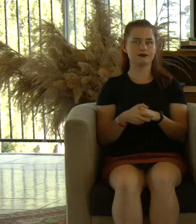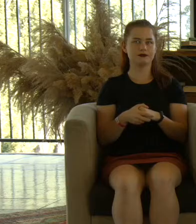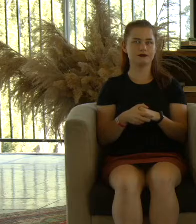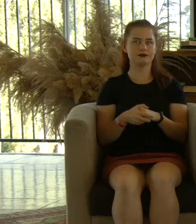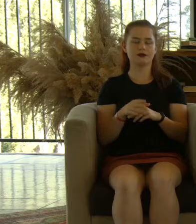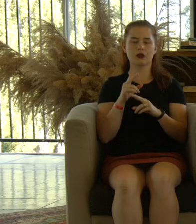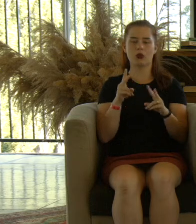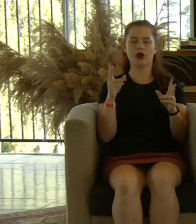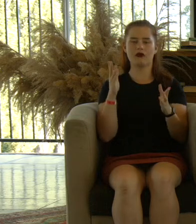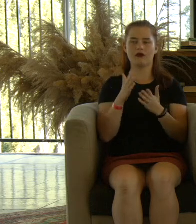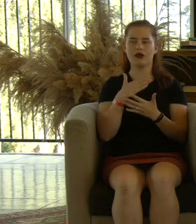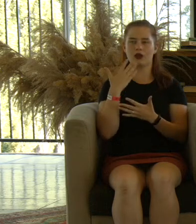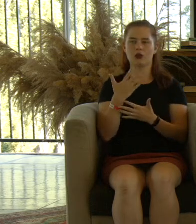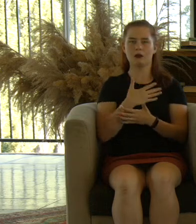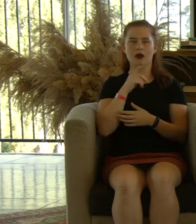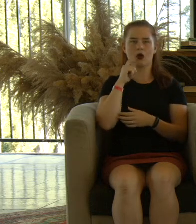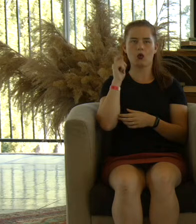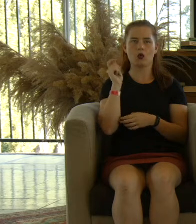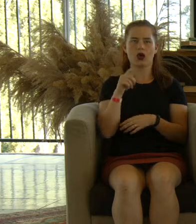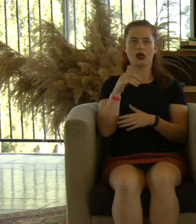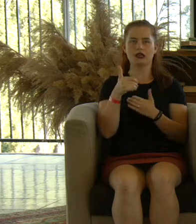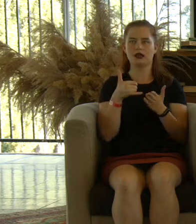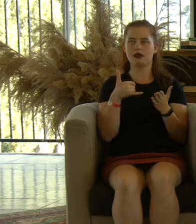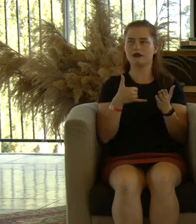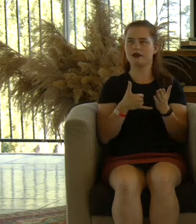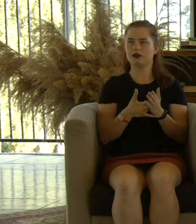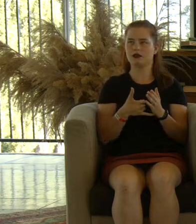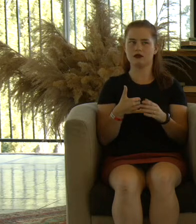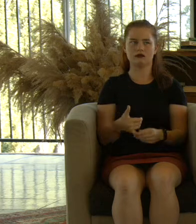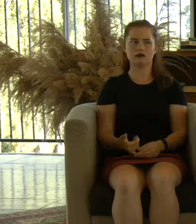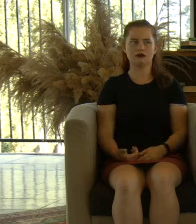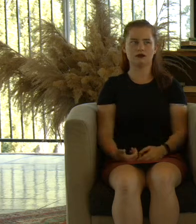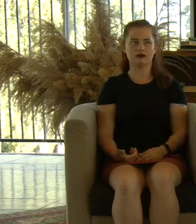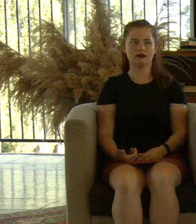У кого есть любимое украинское вино?